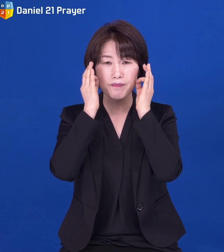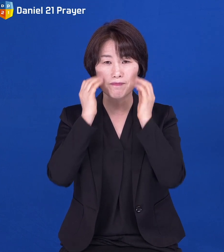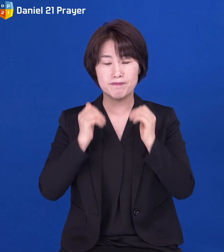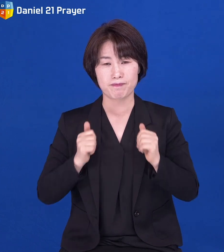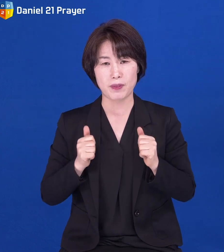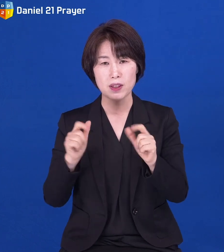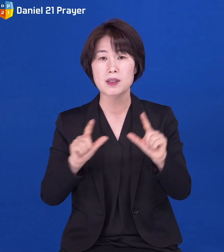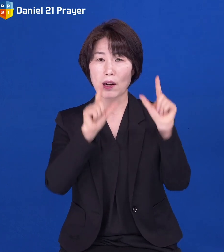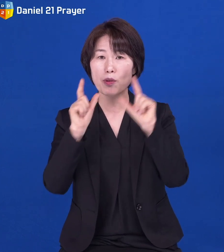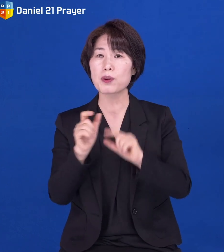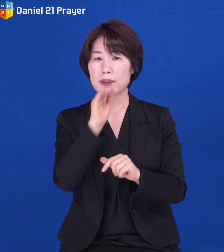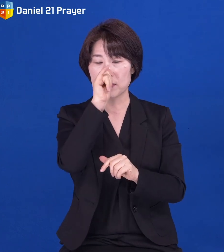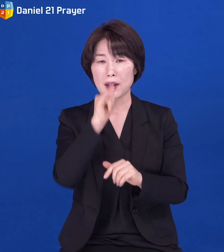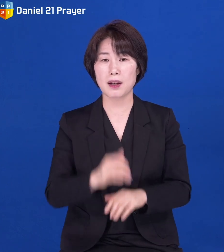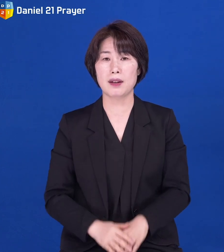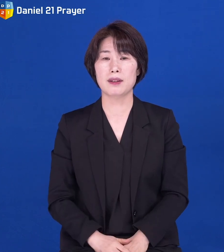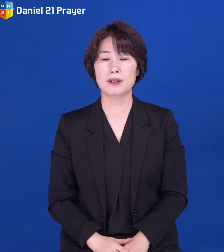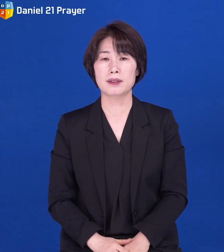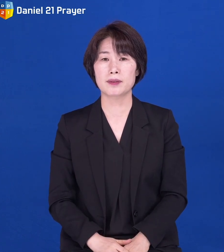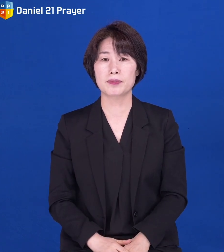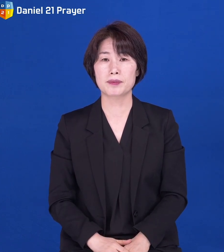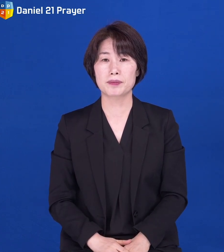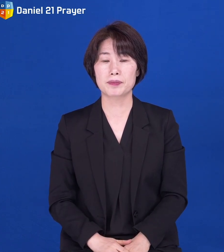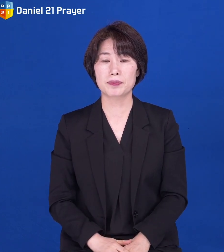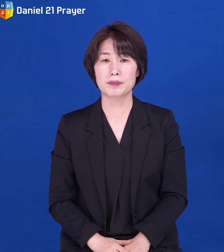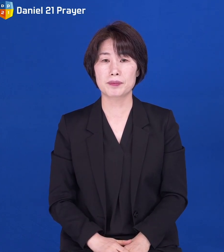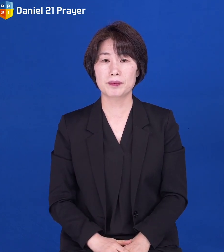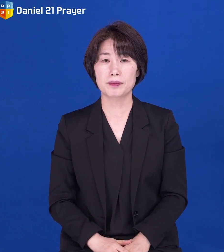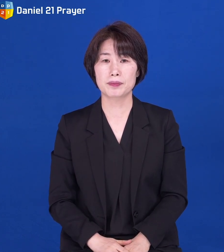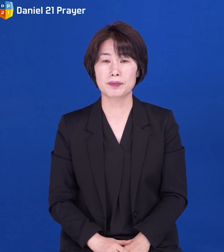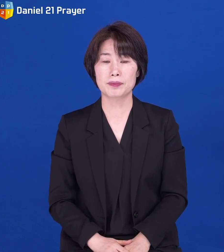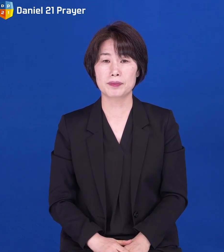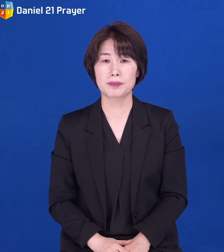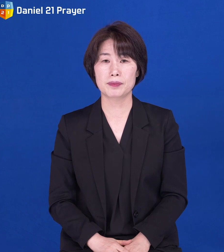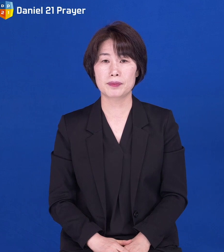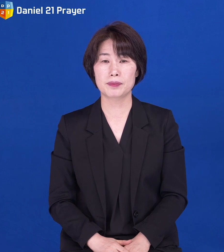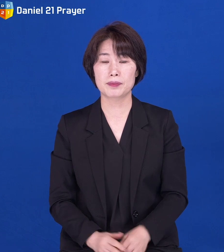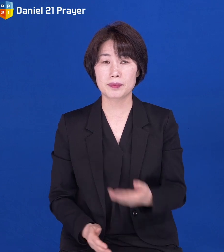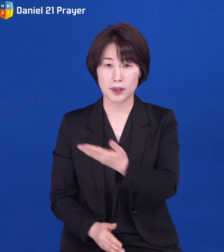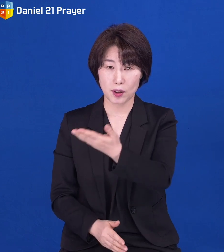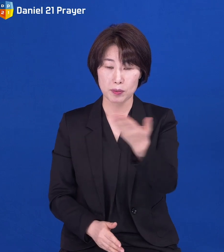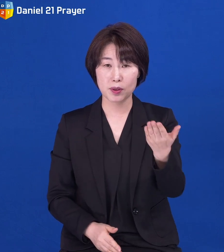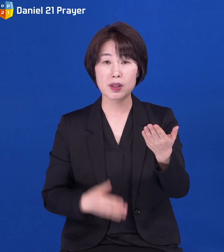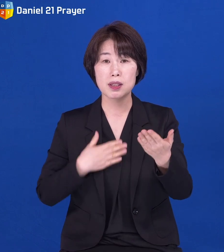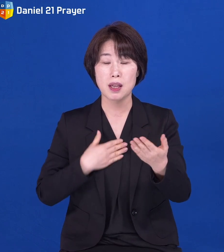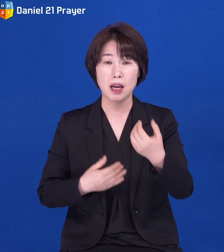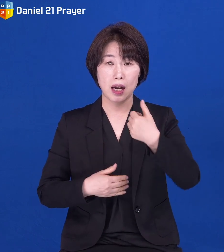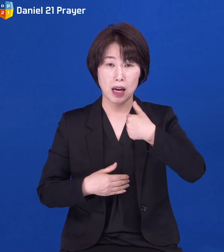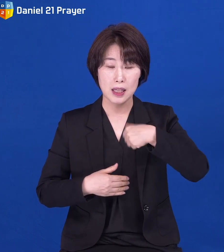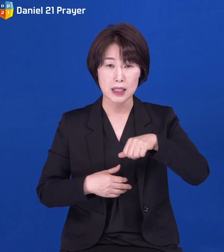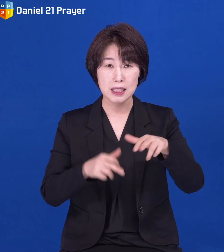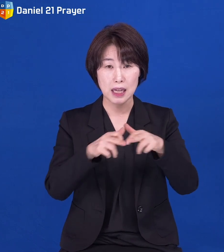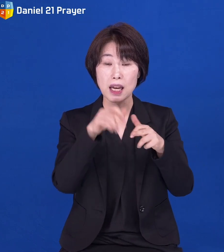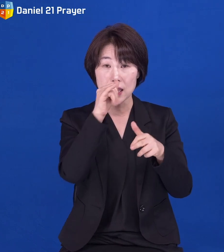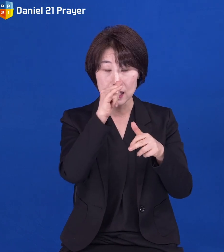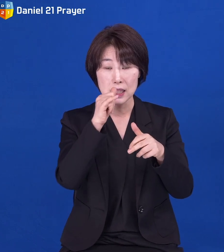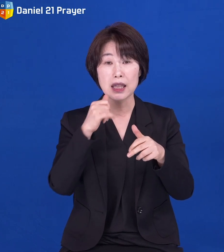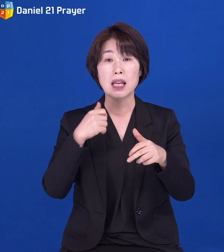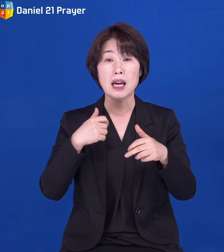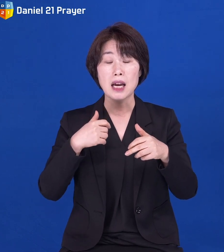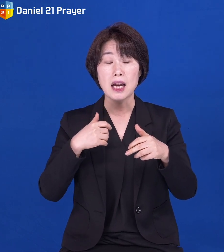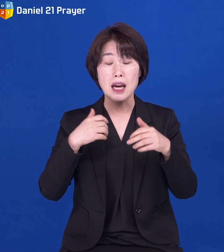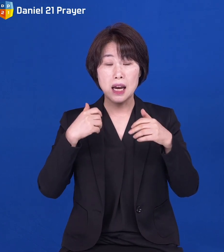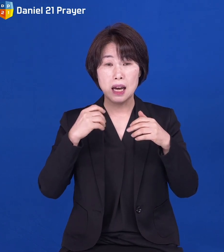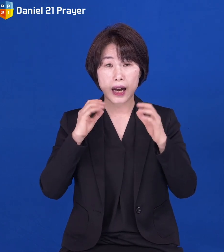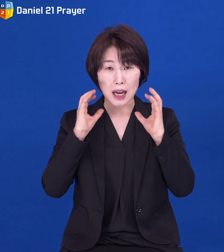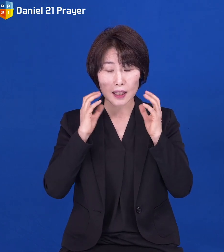그리고 좀 여러 가지로 아까도 말씀드렸지만 여러분들도 저희 미니 같은 그런 친구들 보시면 따뜻하게